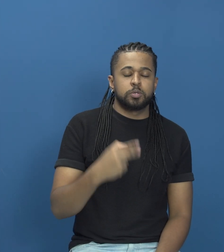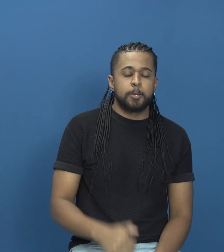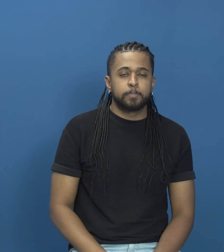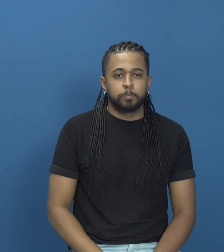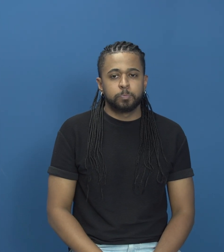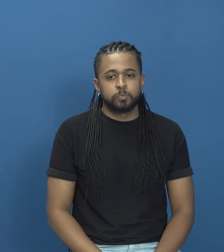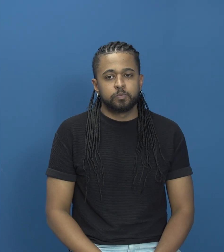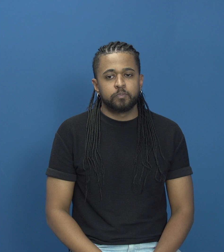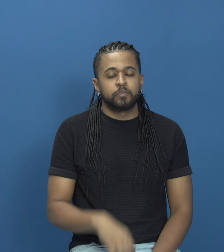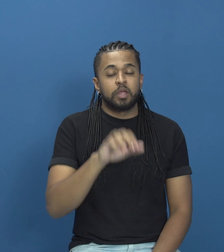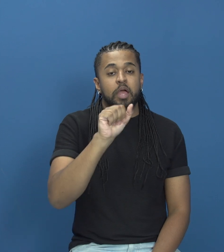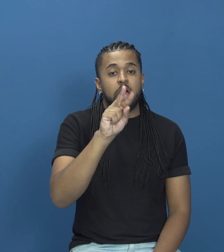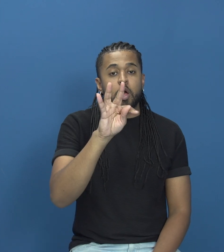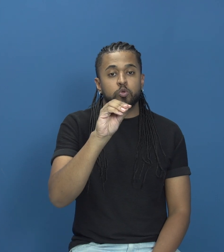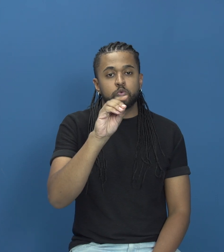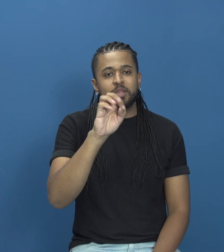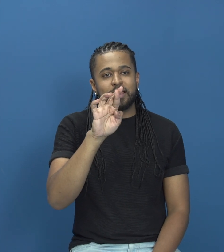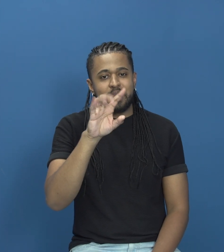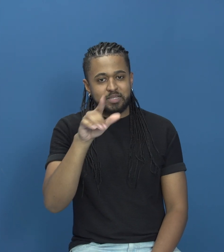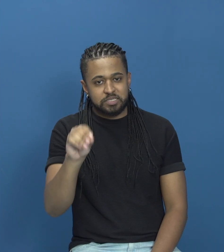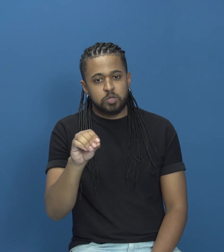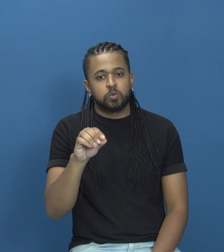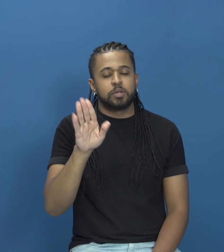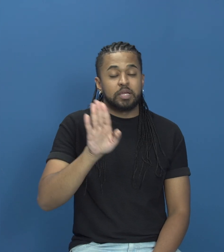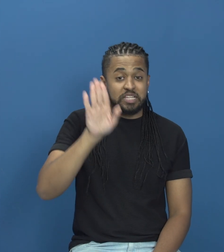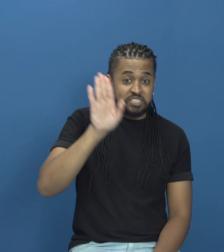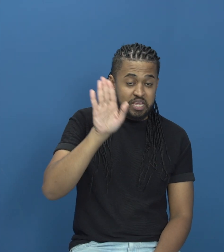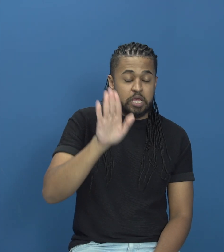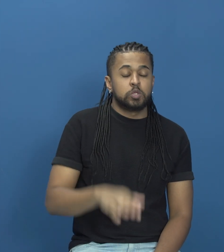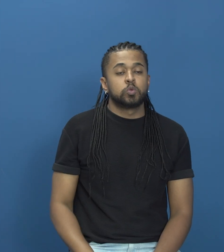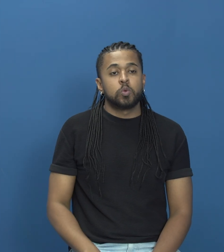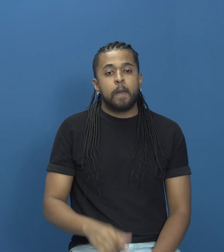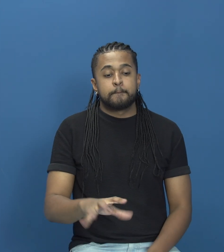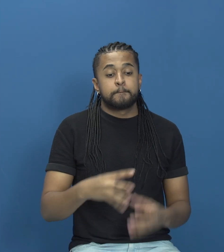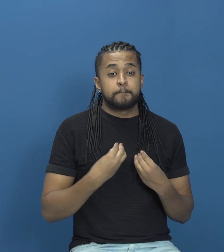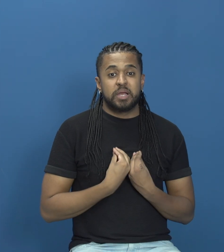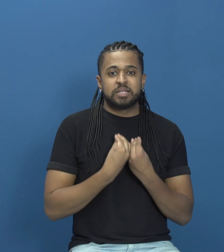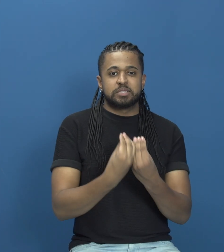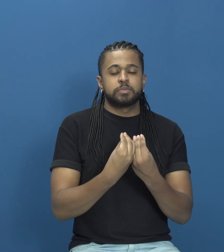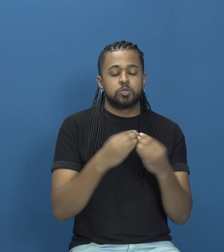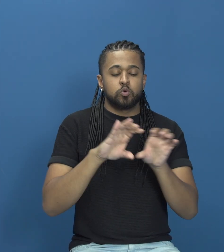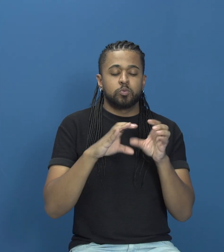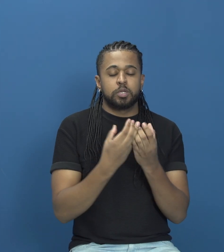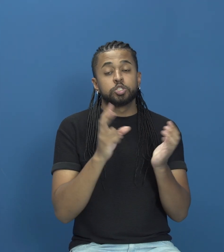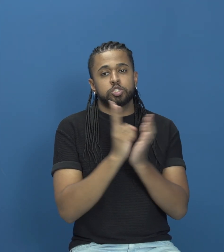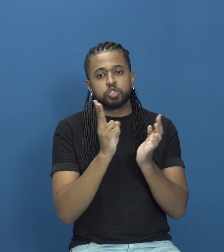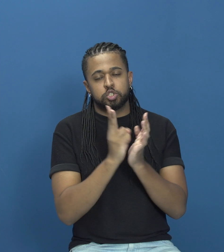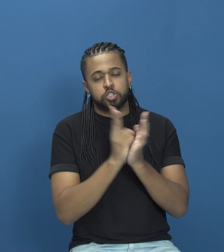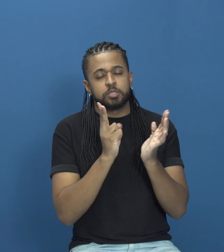11.10.1.2. Autodeclaração pelo candidato, pela candidata, de pertencimento à comunidade